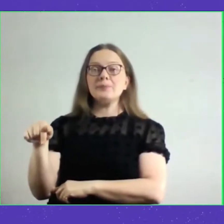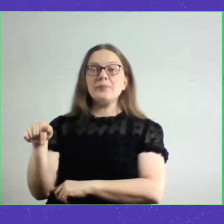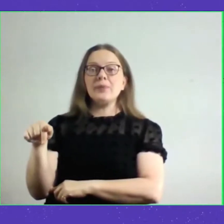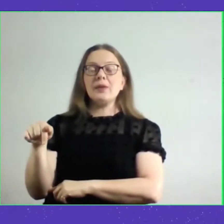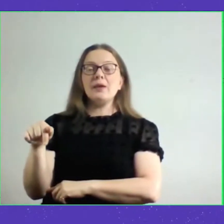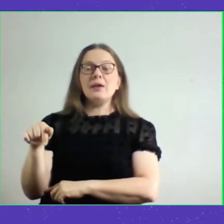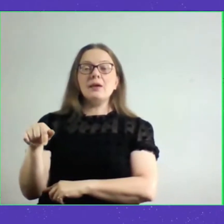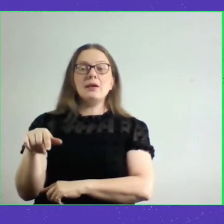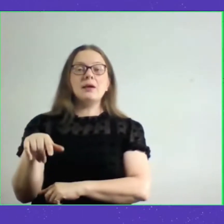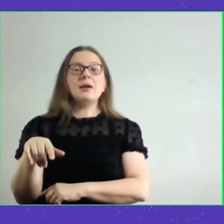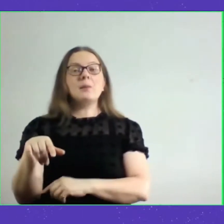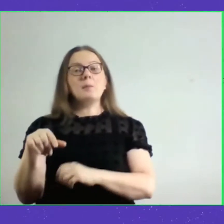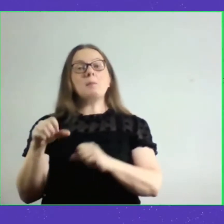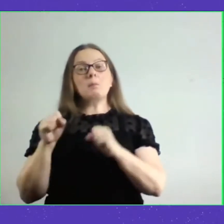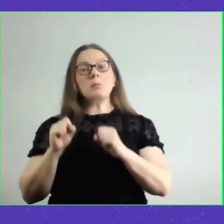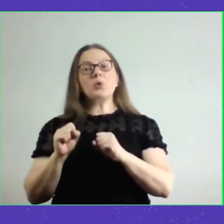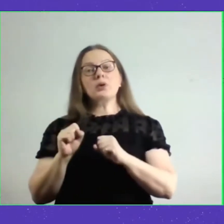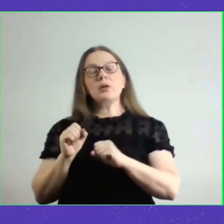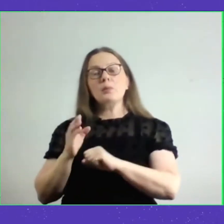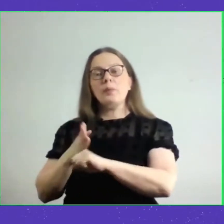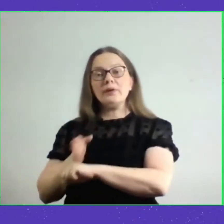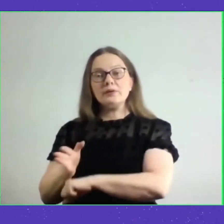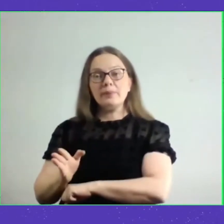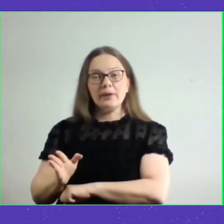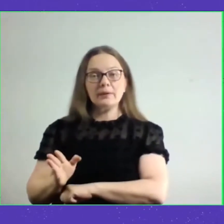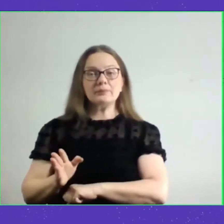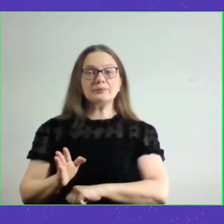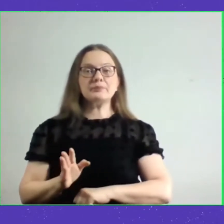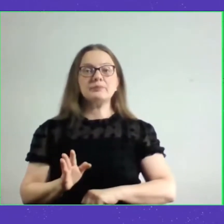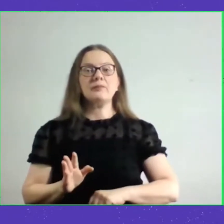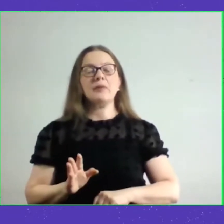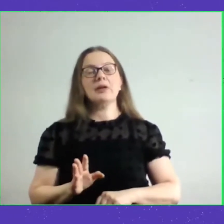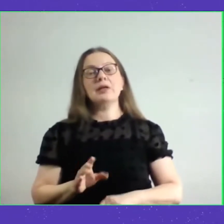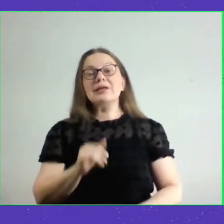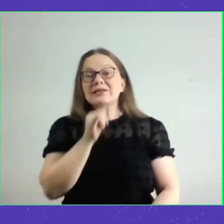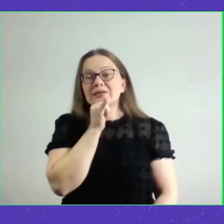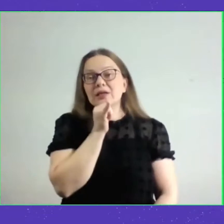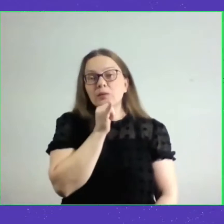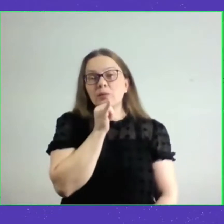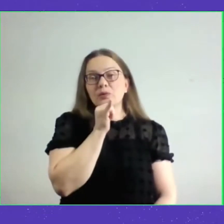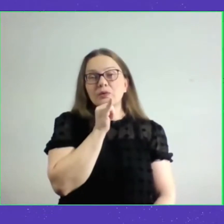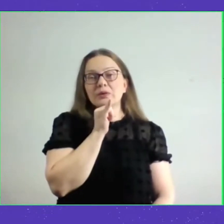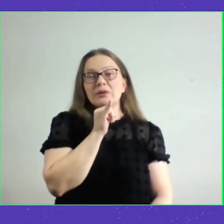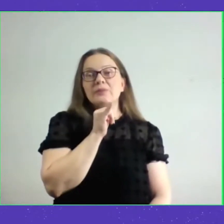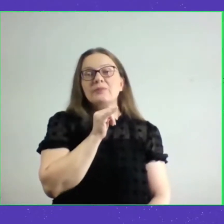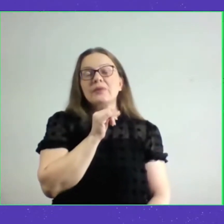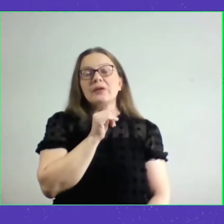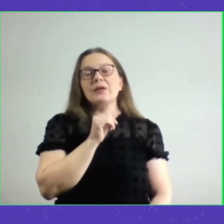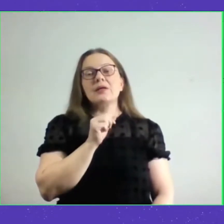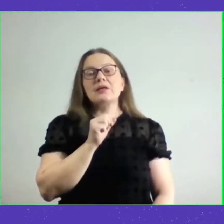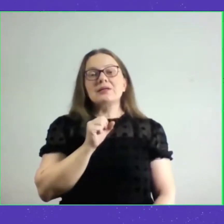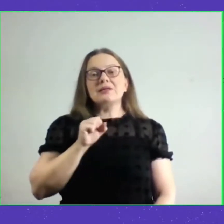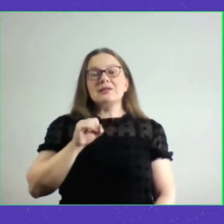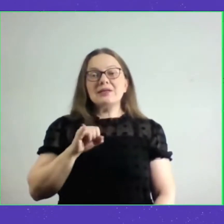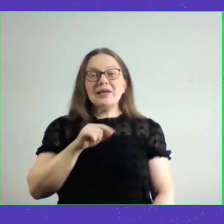céus hoje, ficar feliz da vida, viver no que é real, e naquele